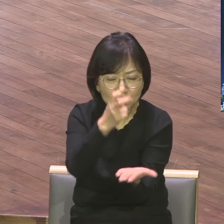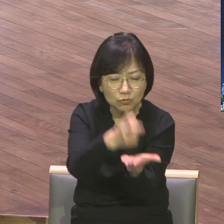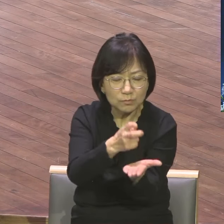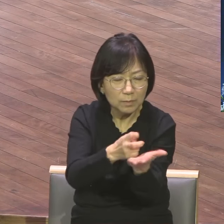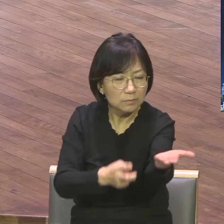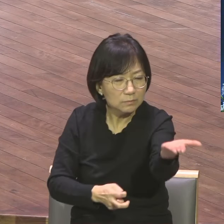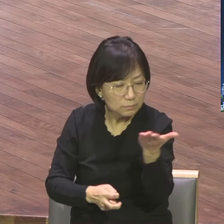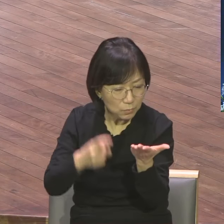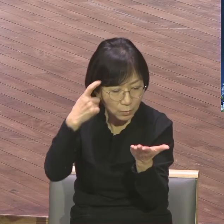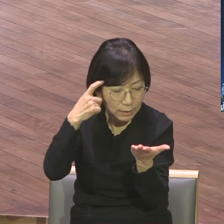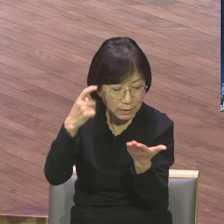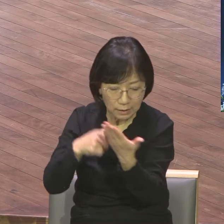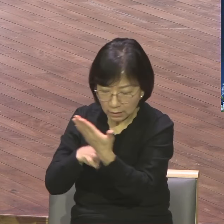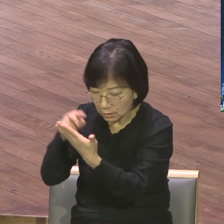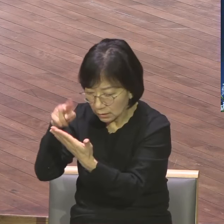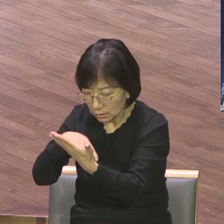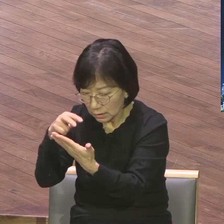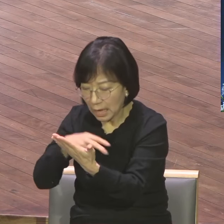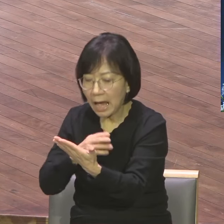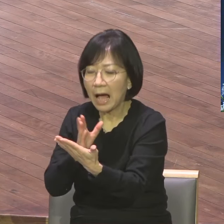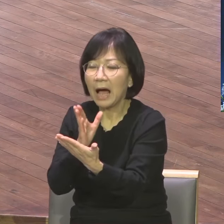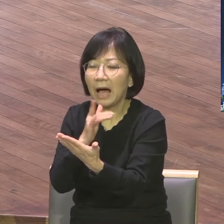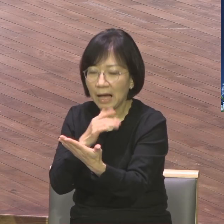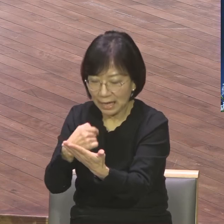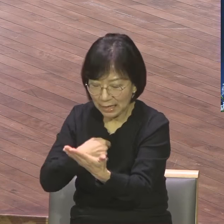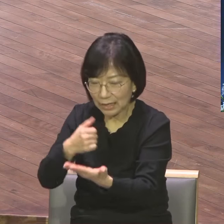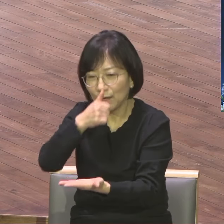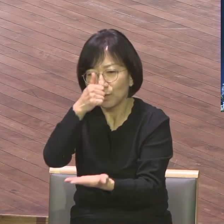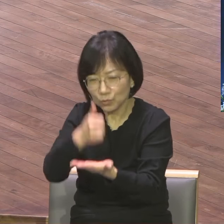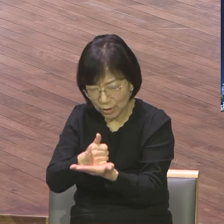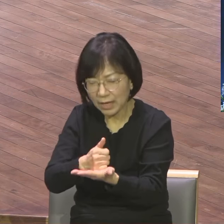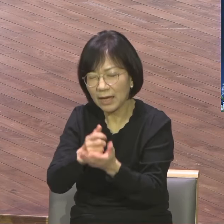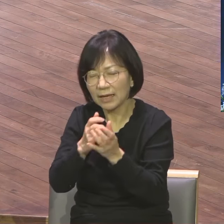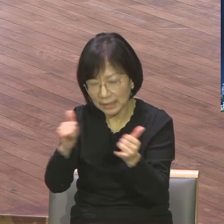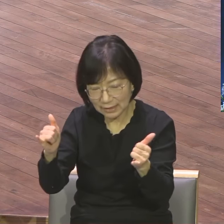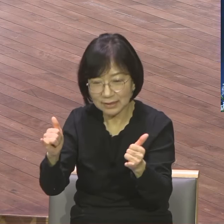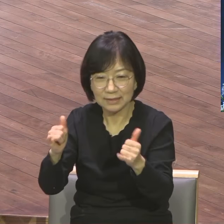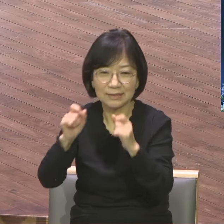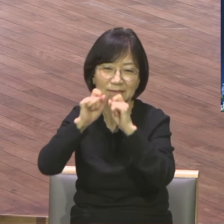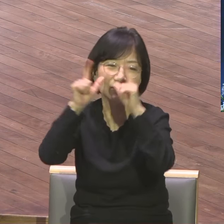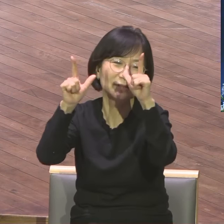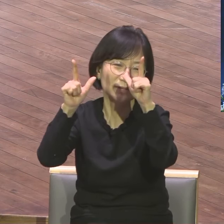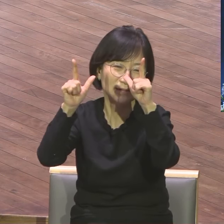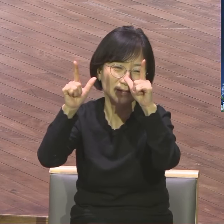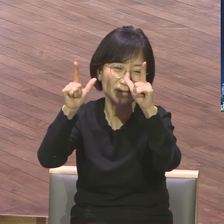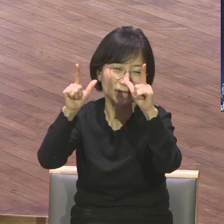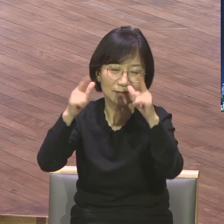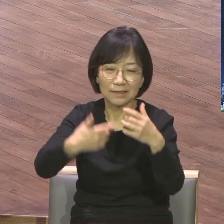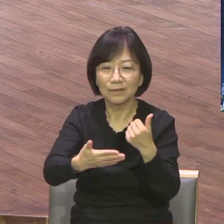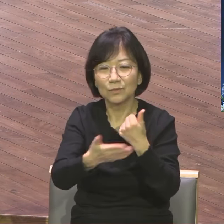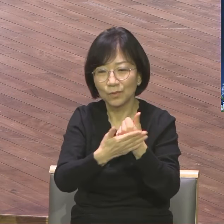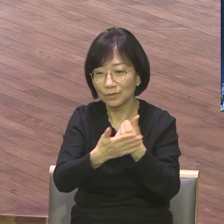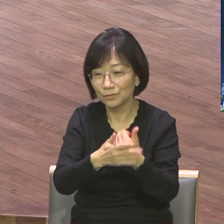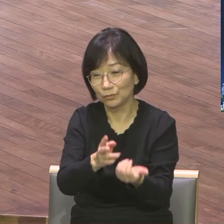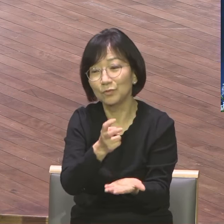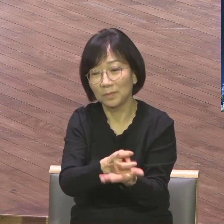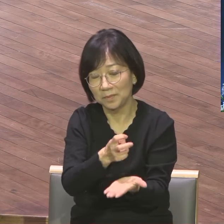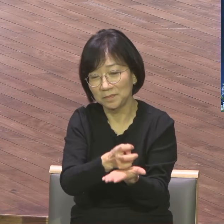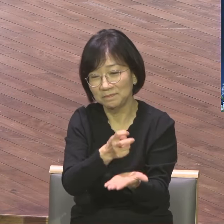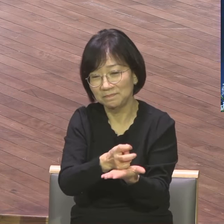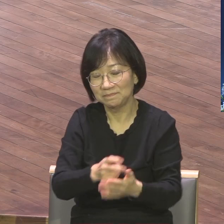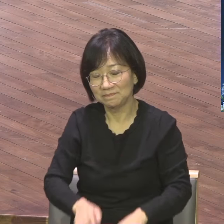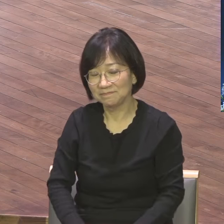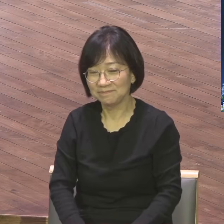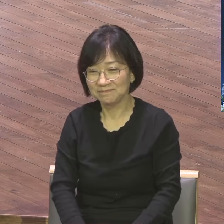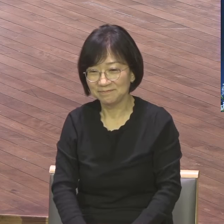해서 본인이 죄인임을 알게 하는 역할이 바로 율법이라는 거예요. 율법을